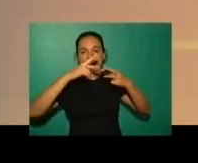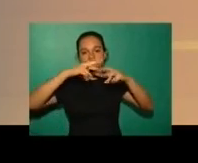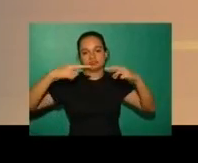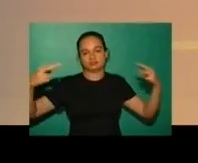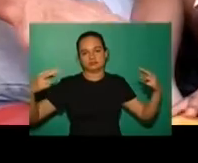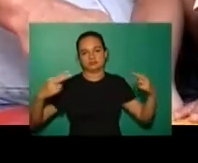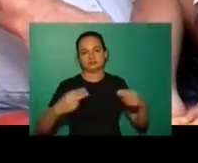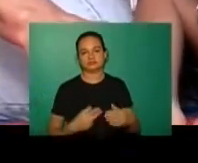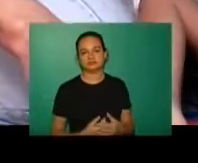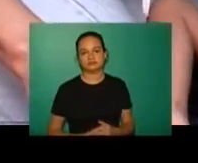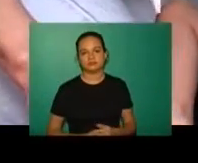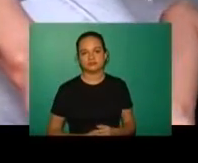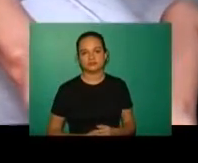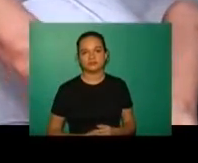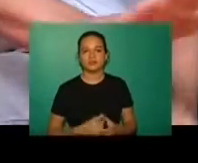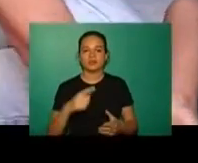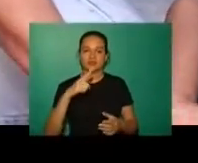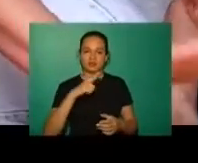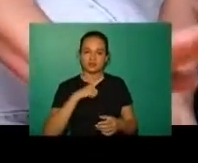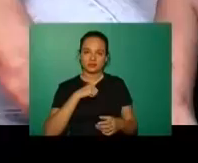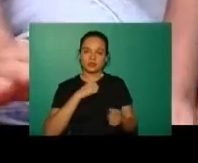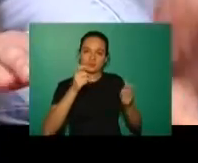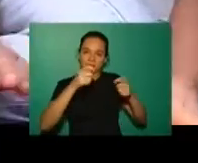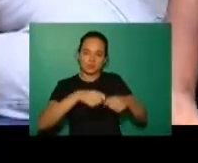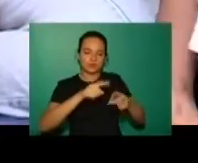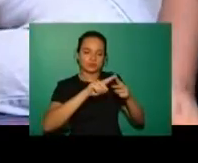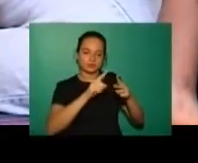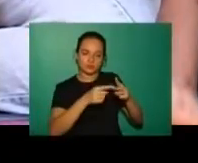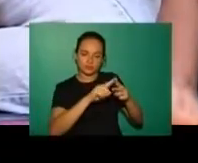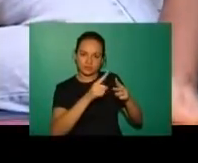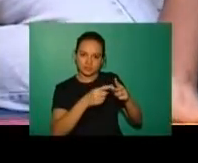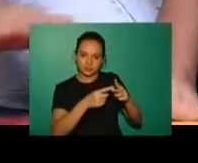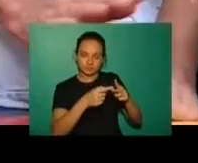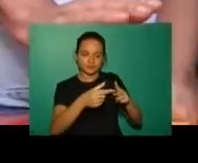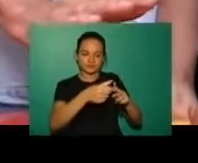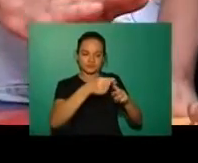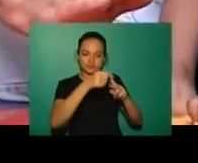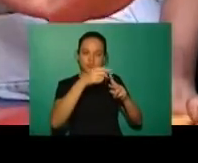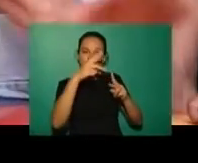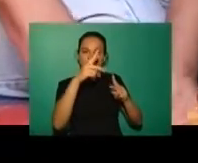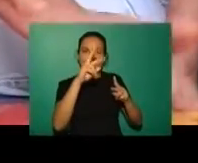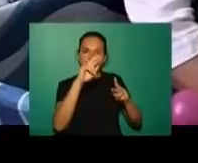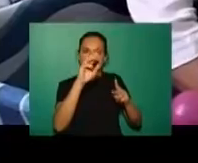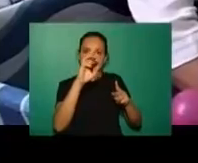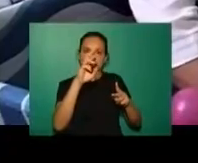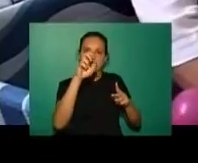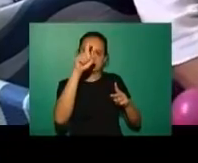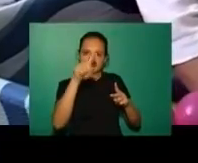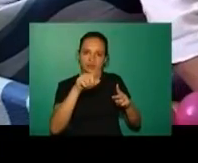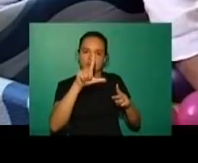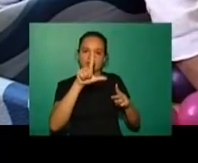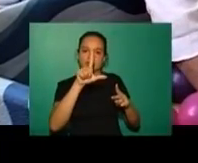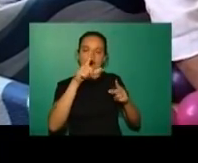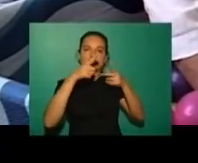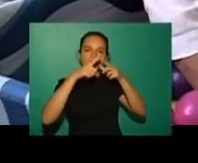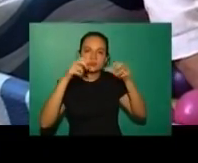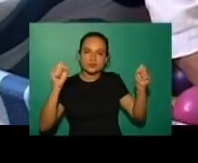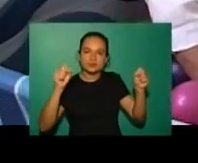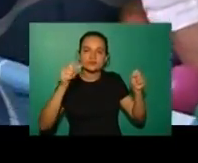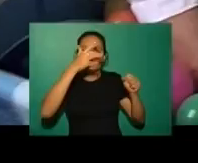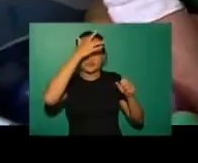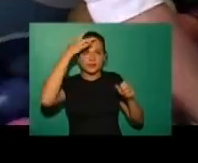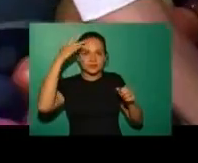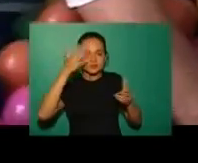genéticas. Pode ser classificada de duas formas: pré-linguística, indivíduos que nasceram